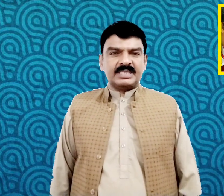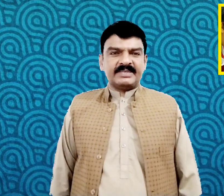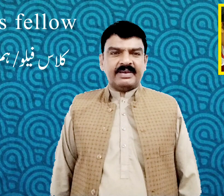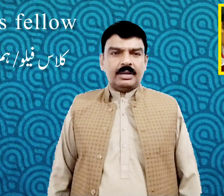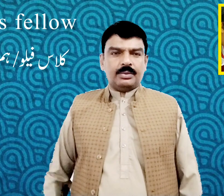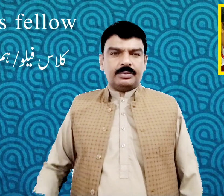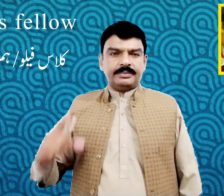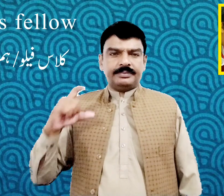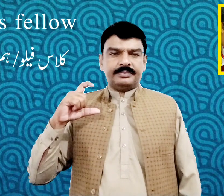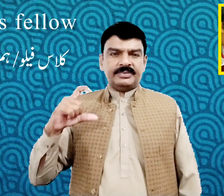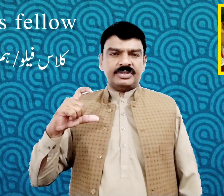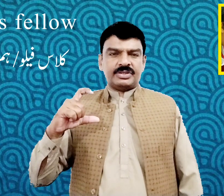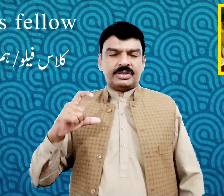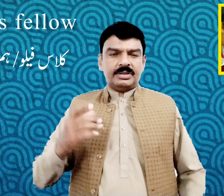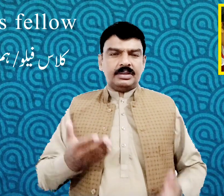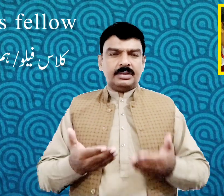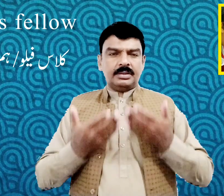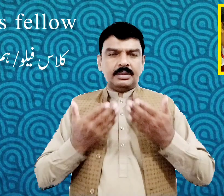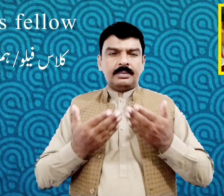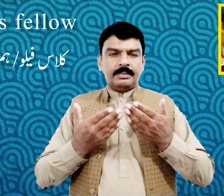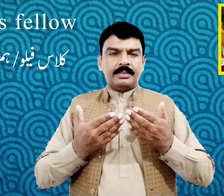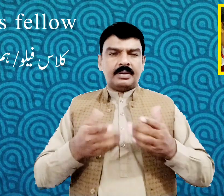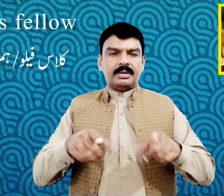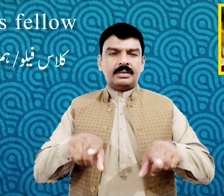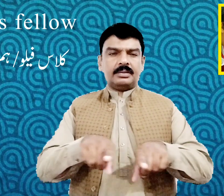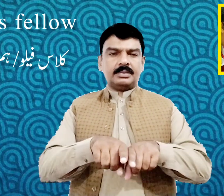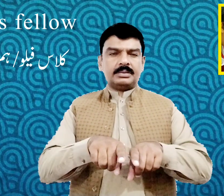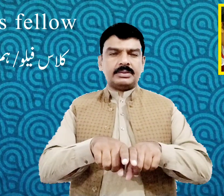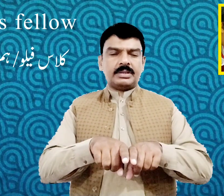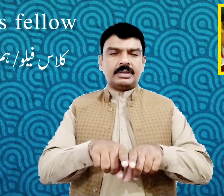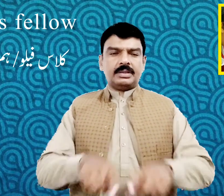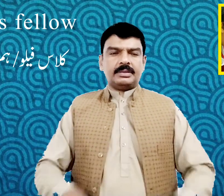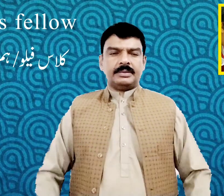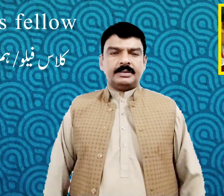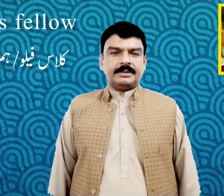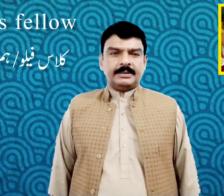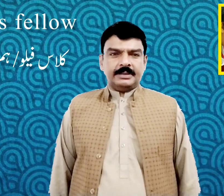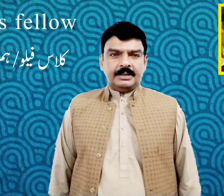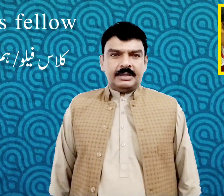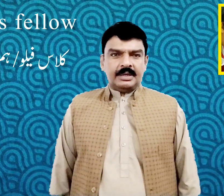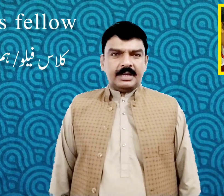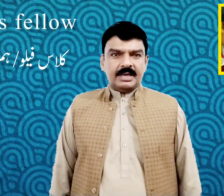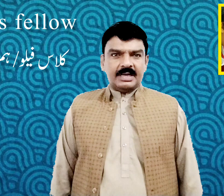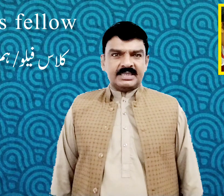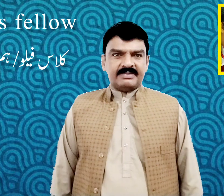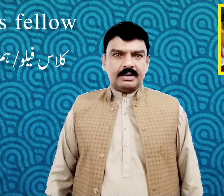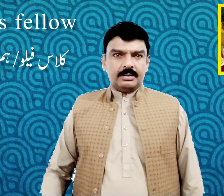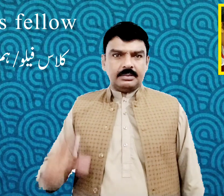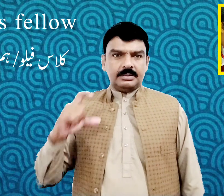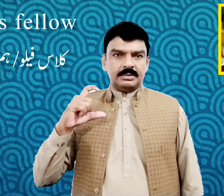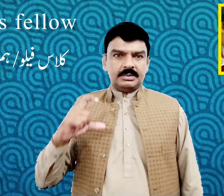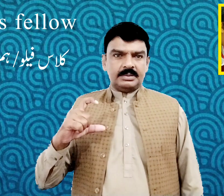क्लास फेलो, सी पढ़ना साथ। क्लास फेलो,